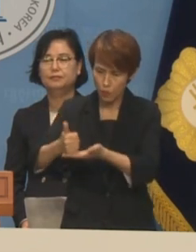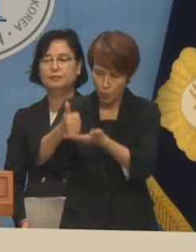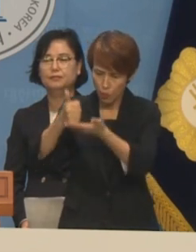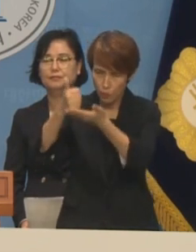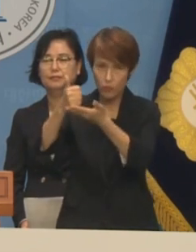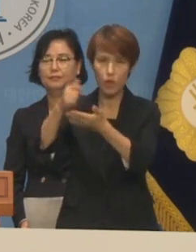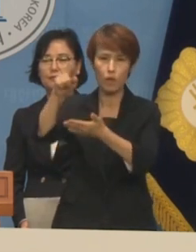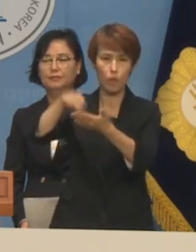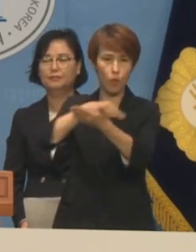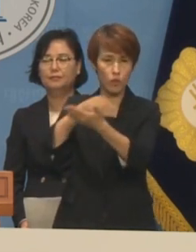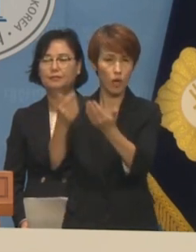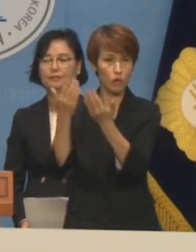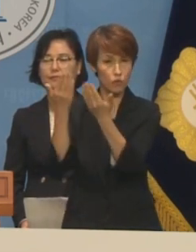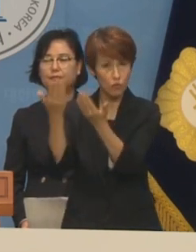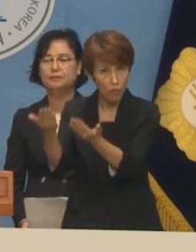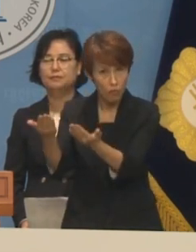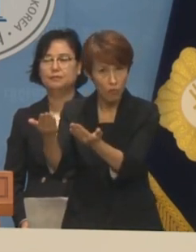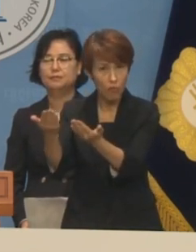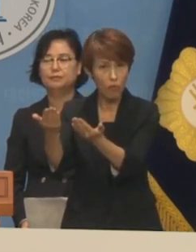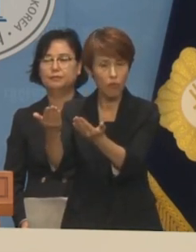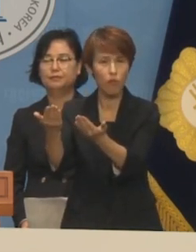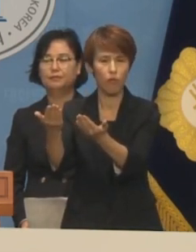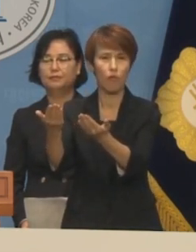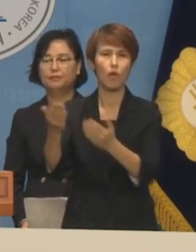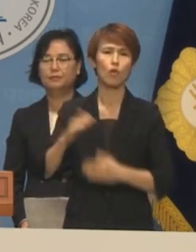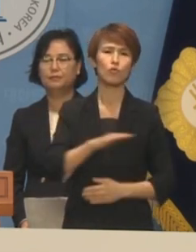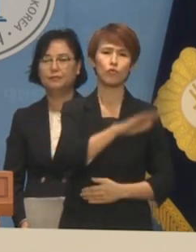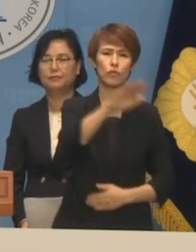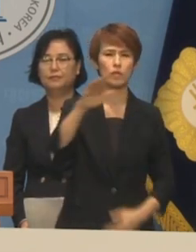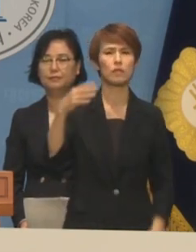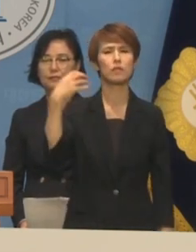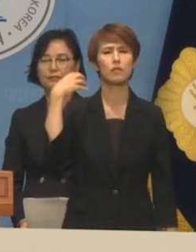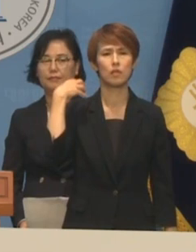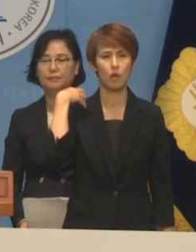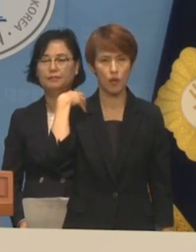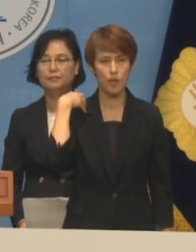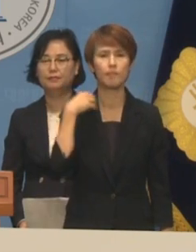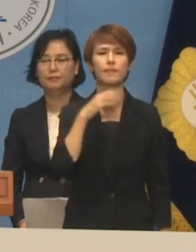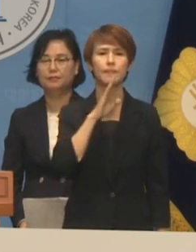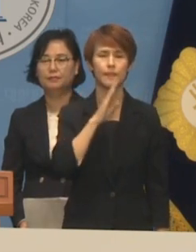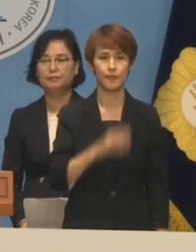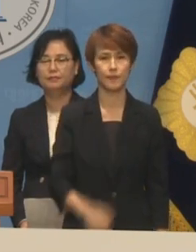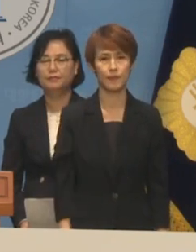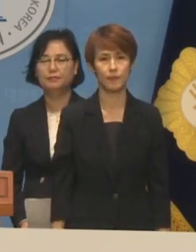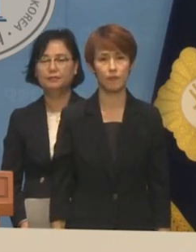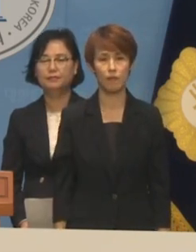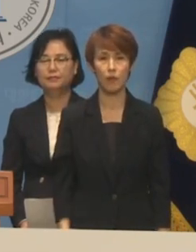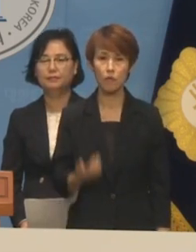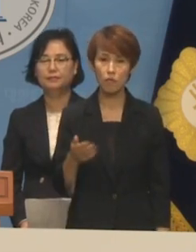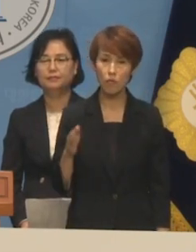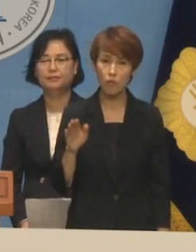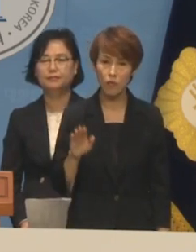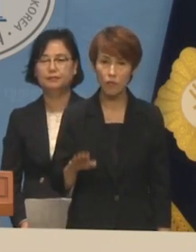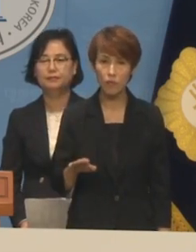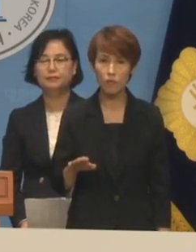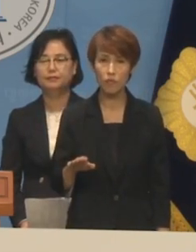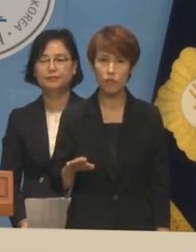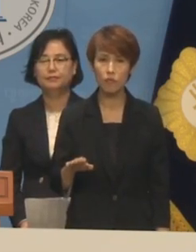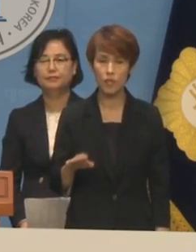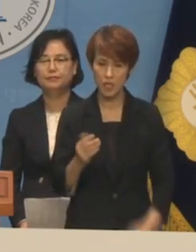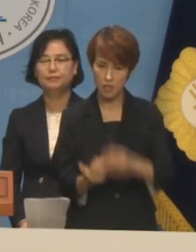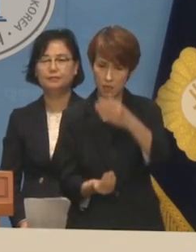존중하고 보상하는 일은 현재를 살아가는 저희들이 해야 할 몫입니다. 그럼에도 불구하고